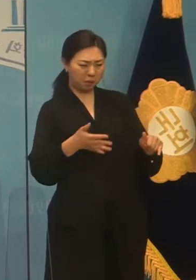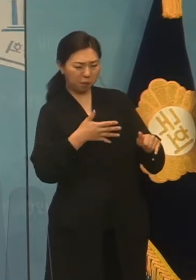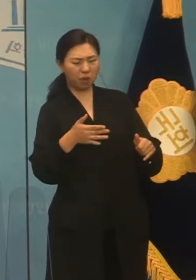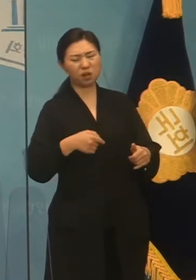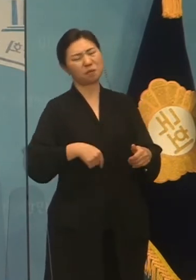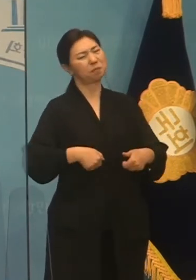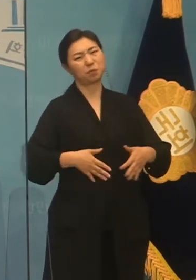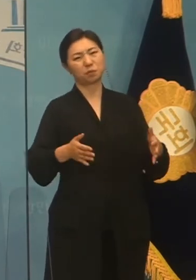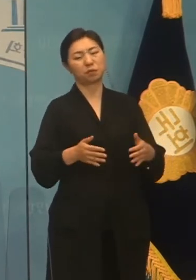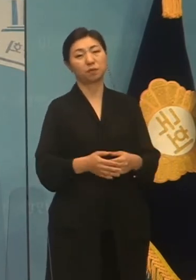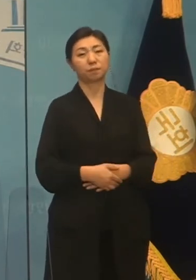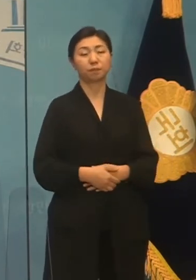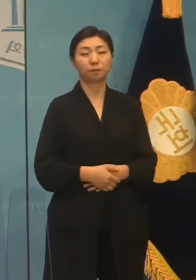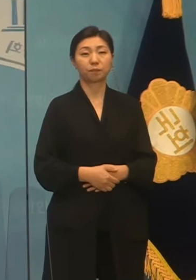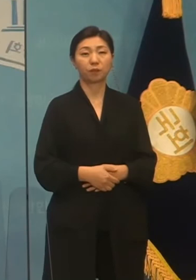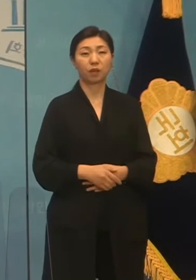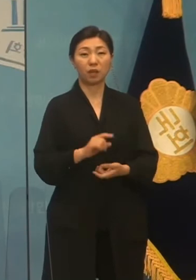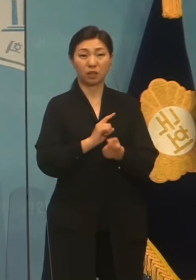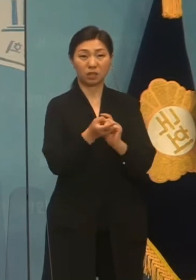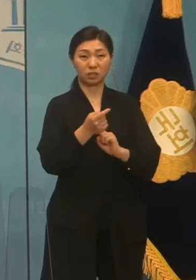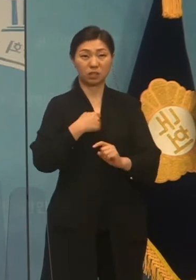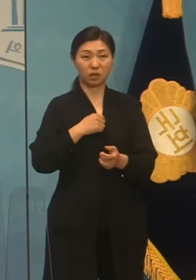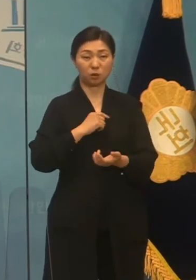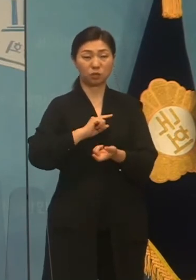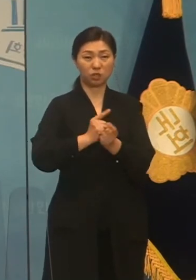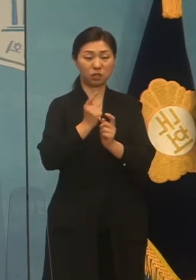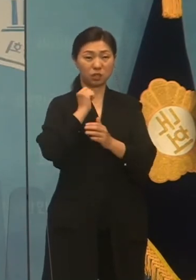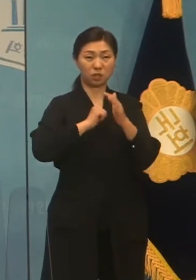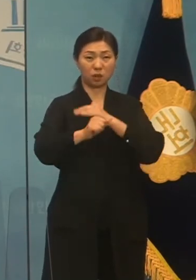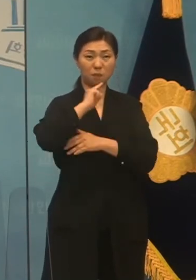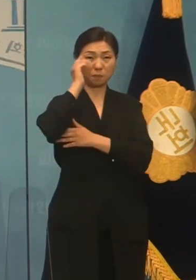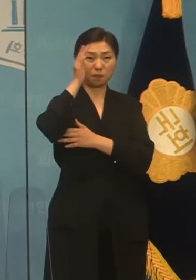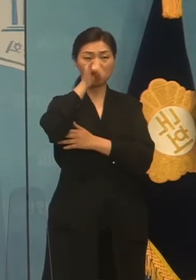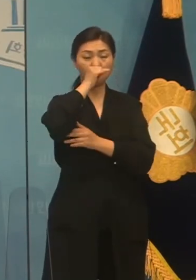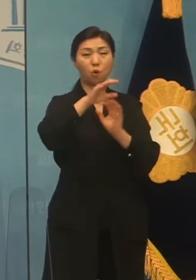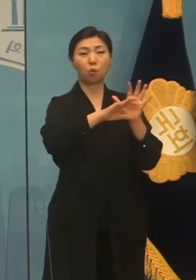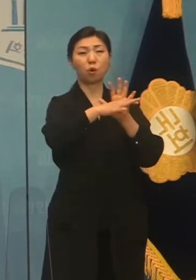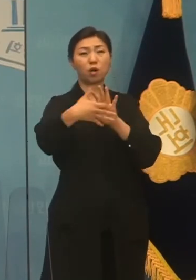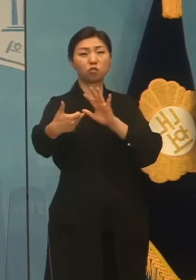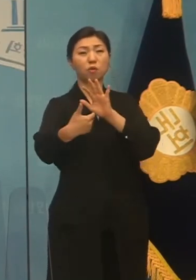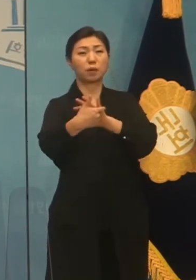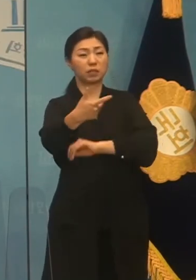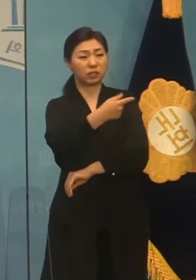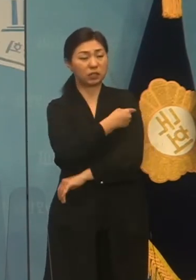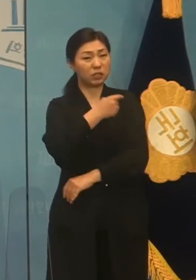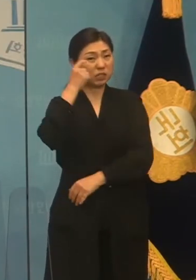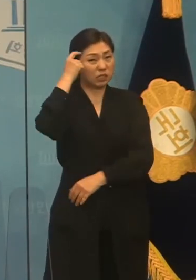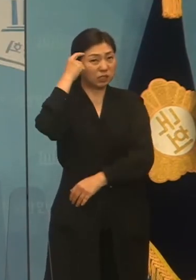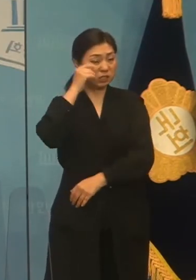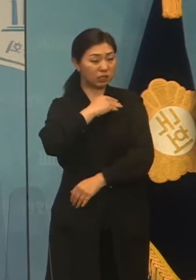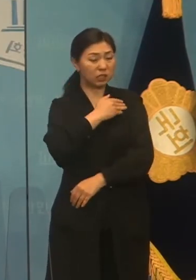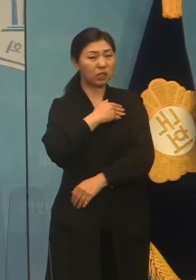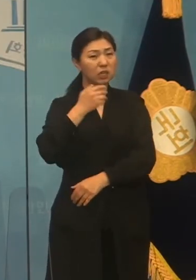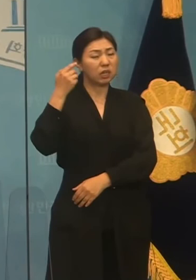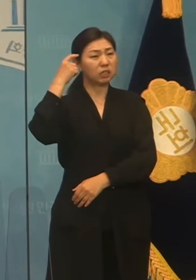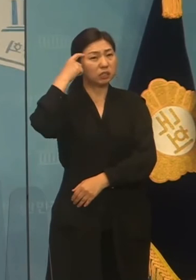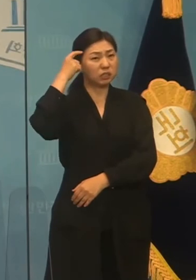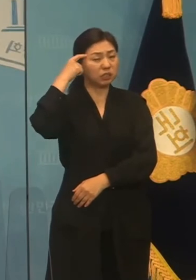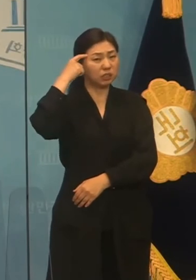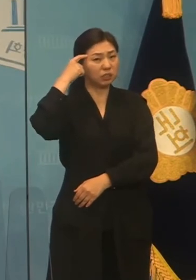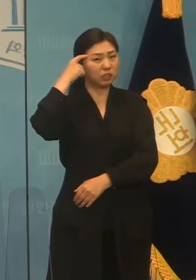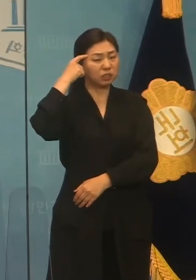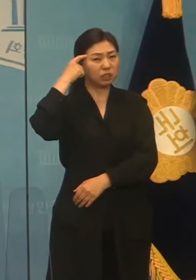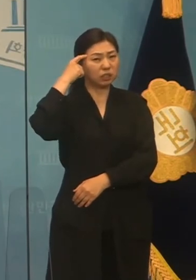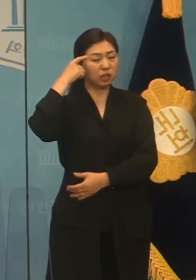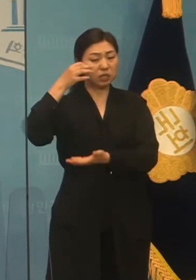합니다. 대신 제가 오늘 대표 발의한 코로나19 백신 지식재산권 한시적 면제 지지